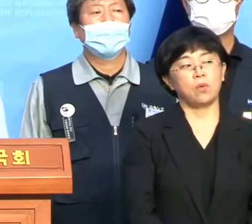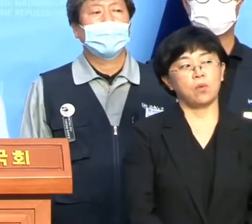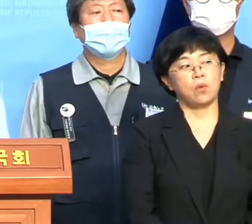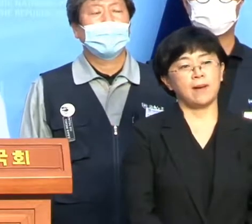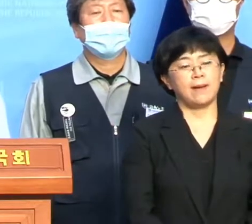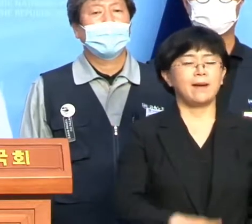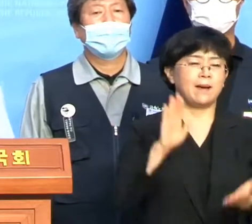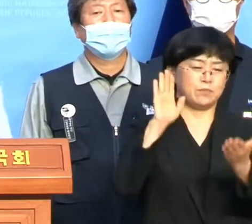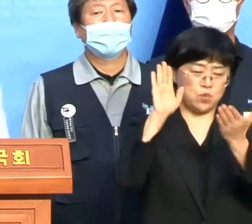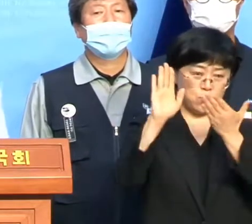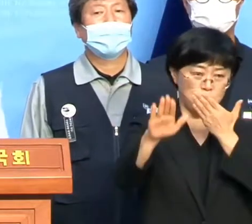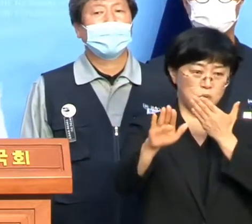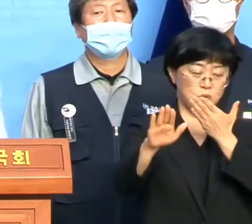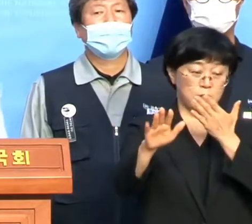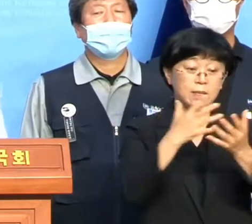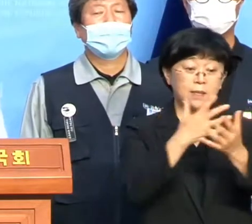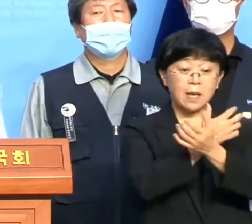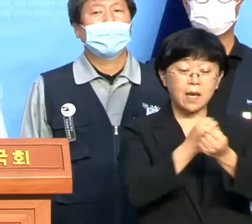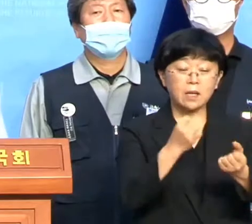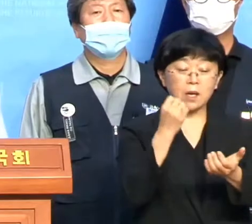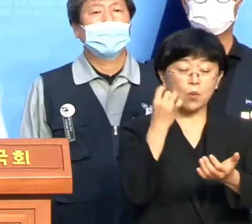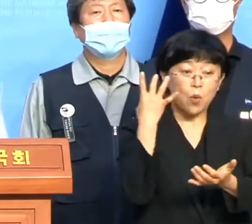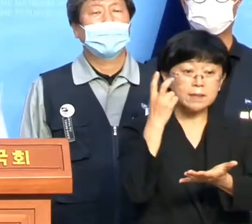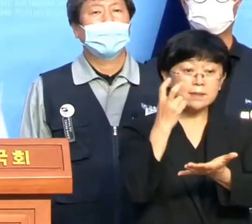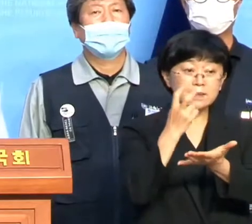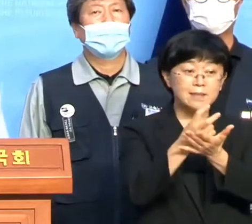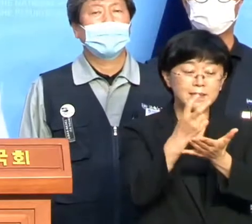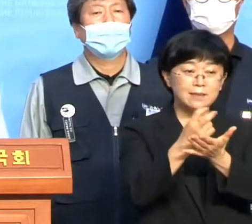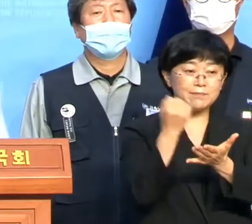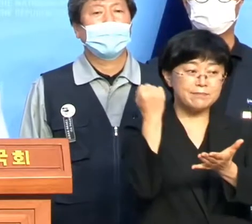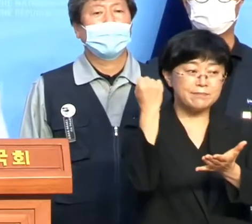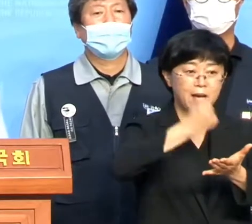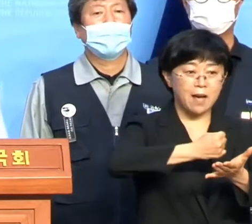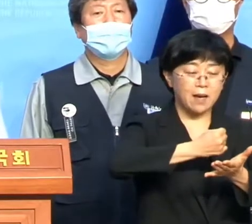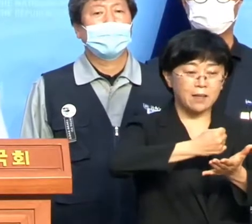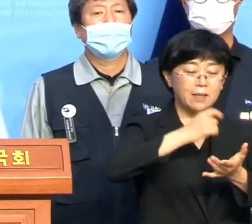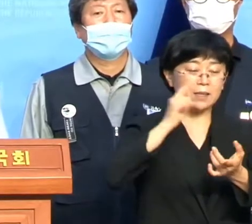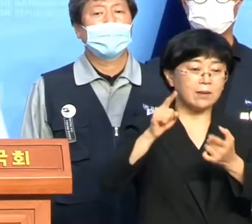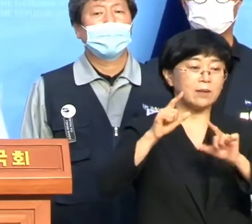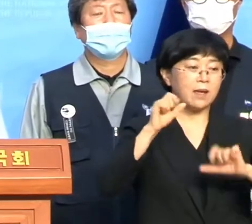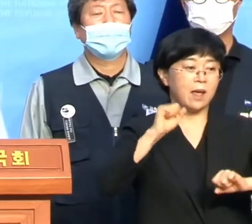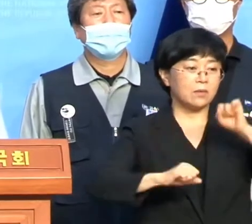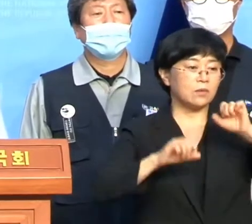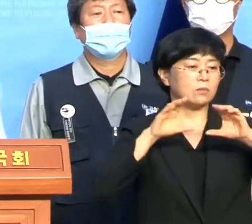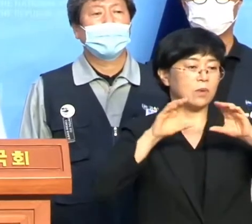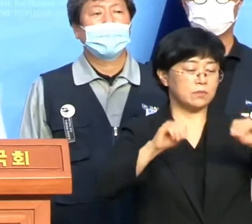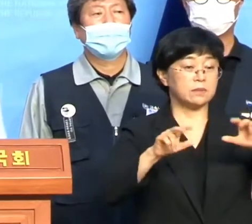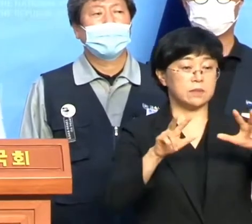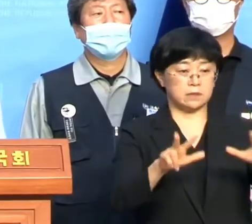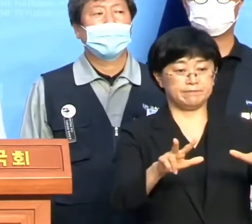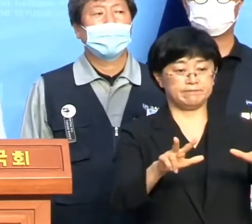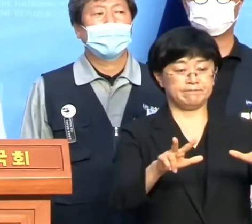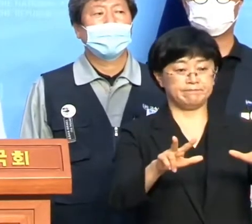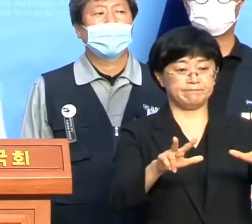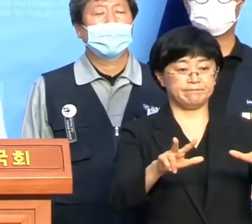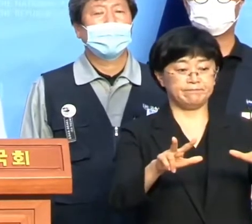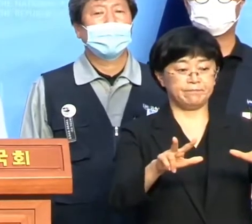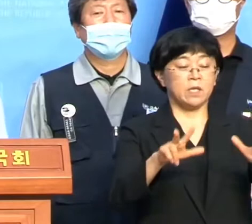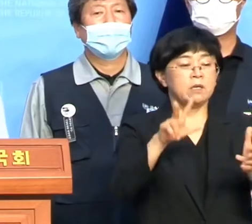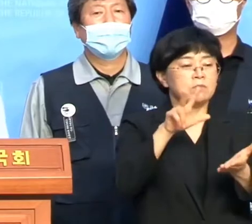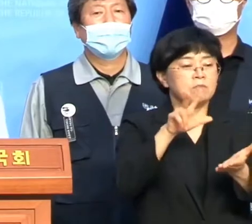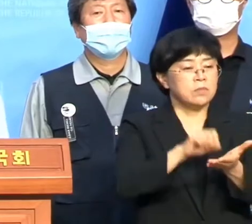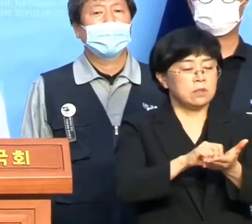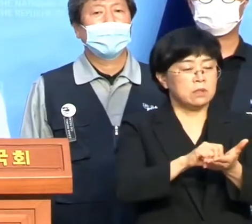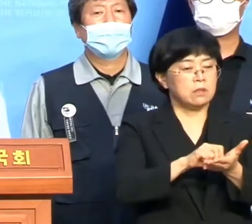으 더 이상 계약에 원칙을 위배한 이러한 횡포를 중단하고 즉각적으로 모든 문제를